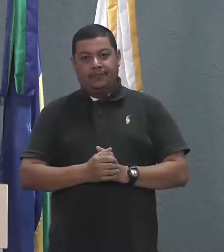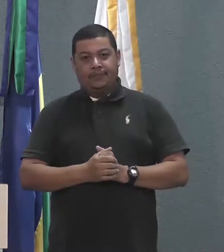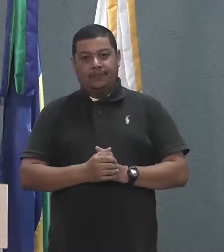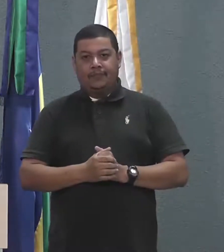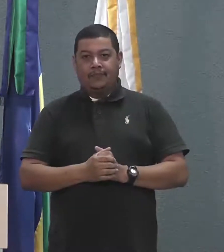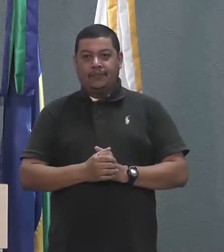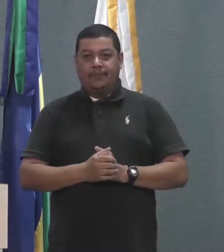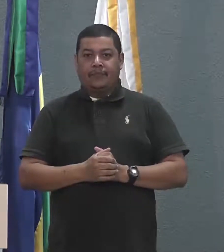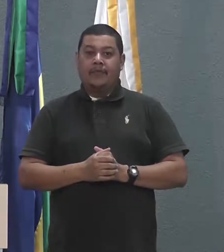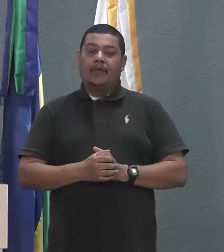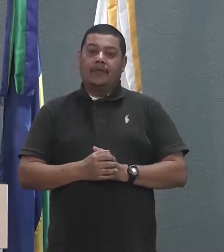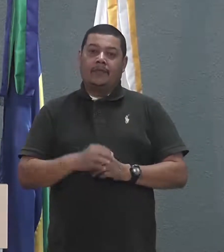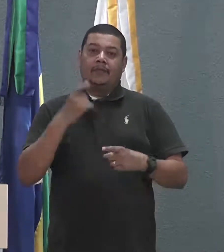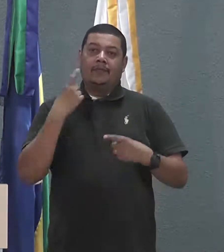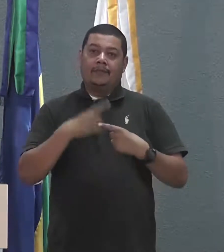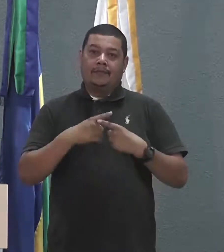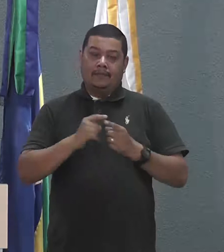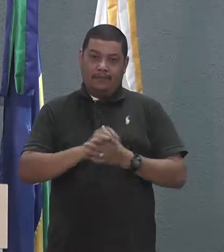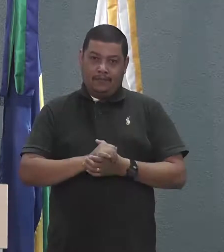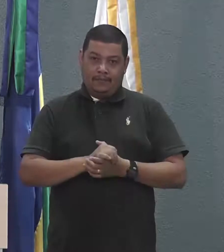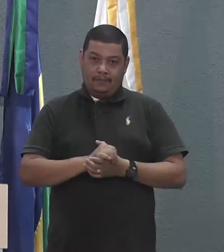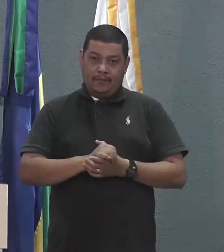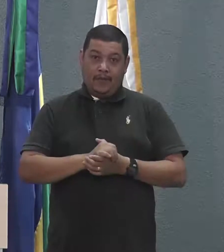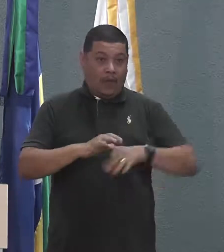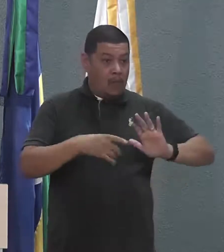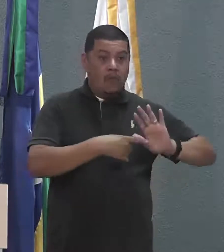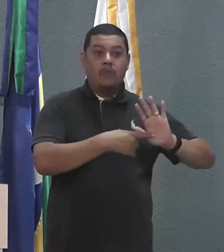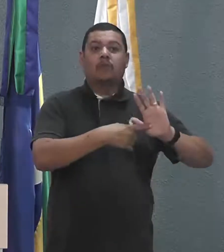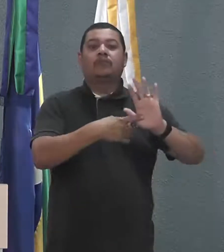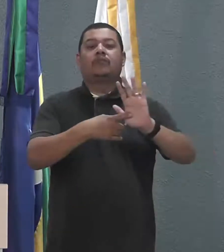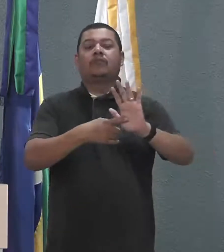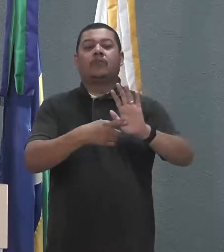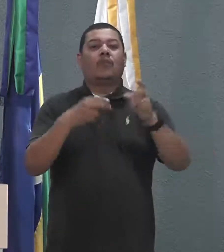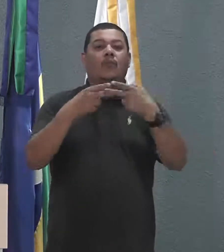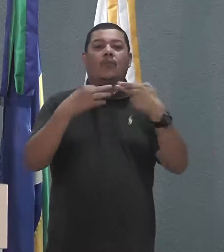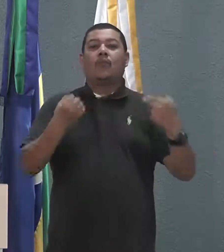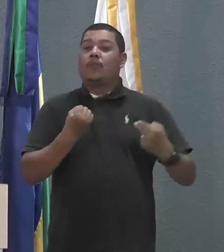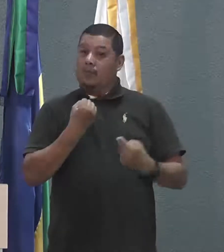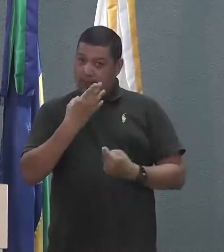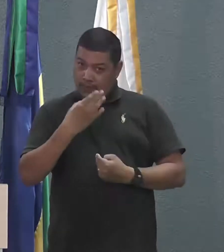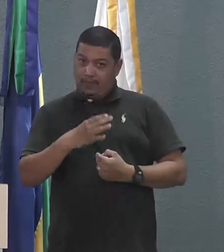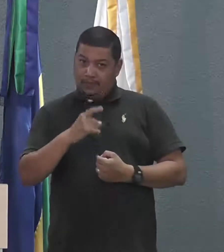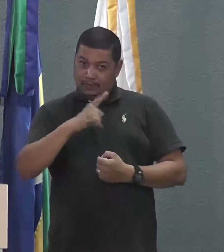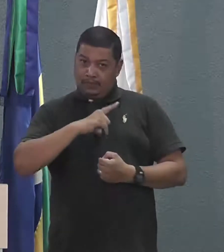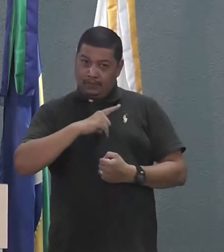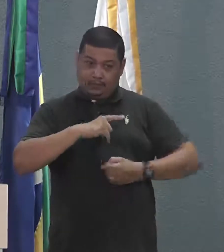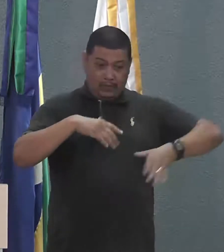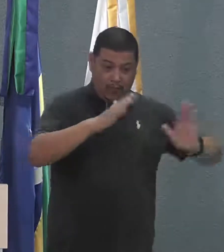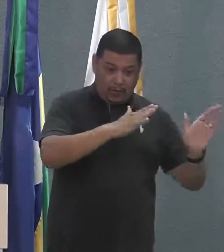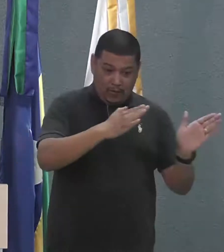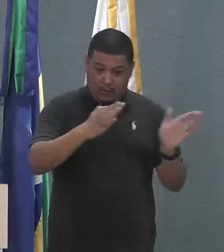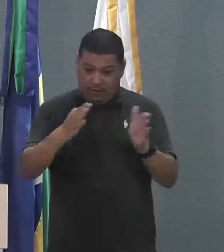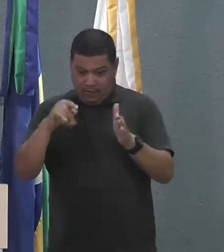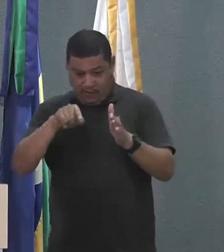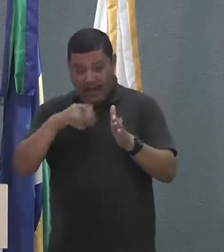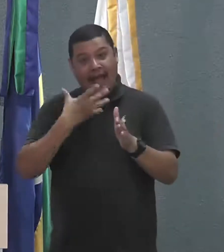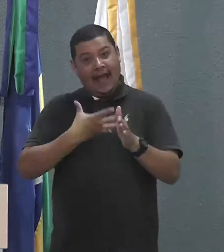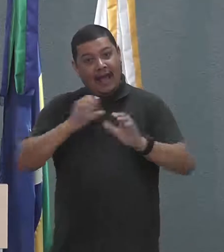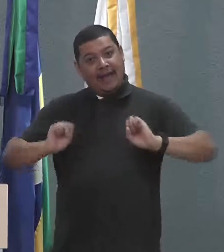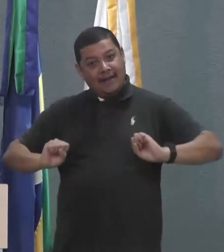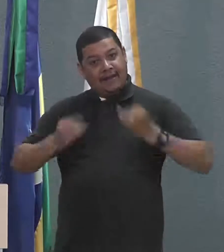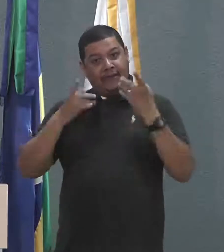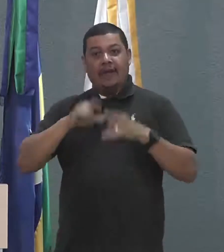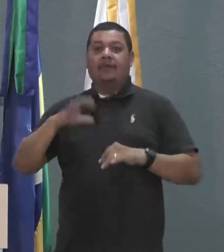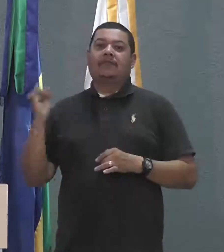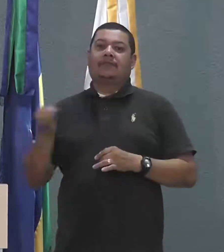Pois trazer a energia positiva do Natal nesses tempos difíceis. Isso é muito importante